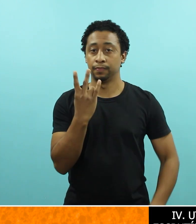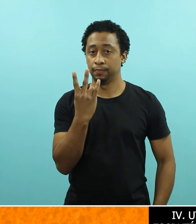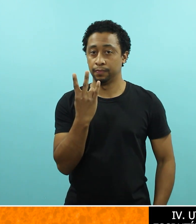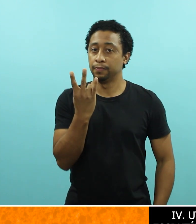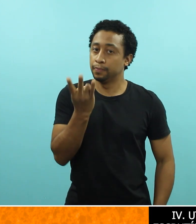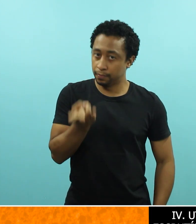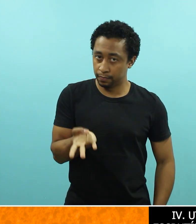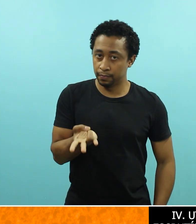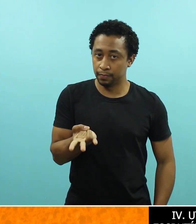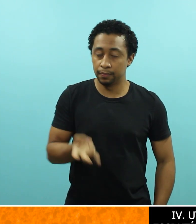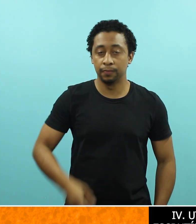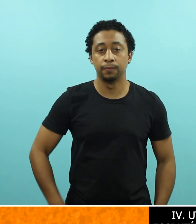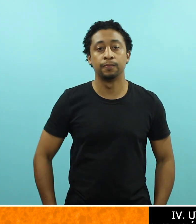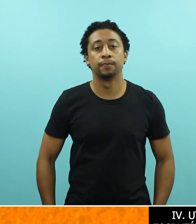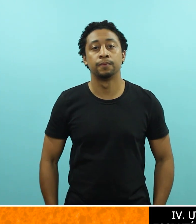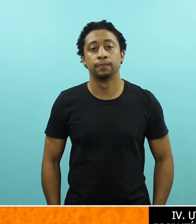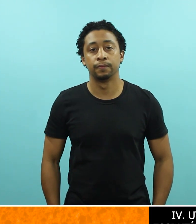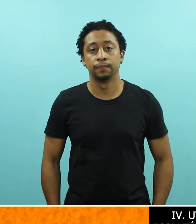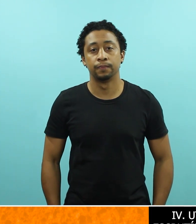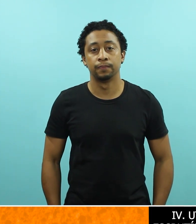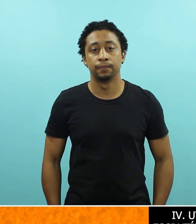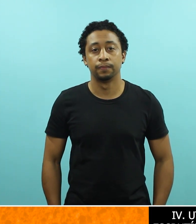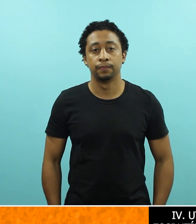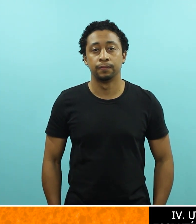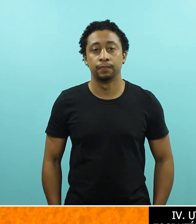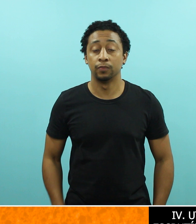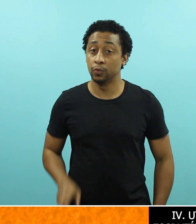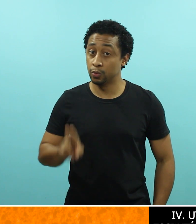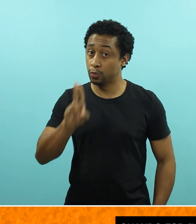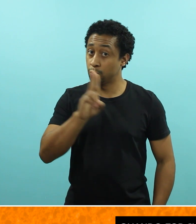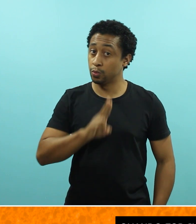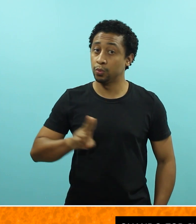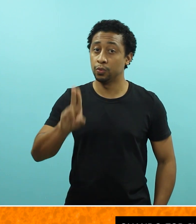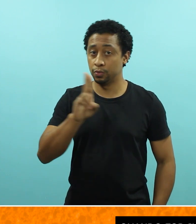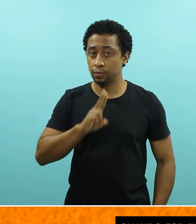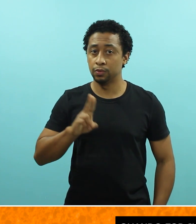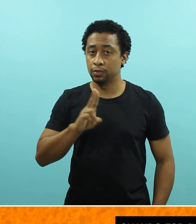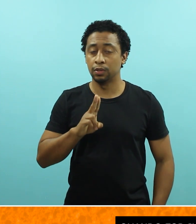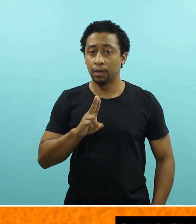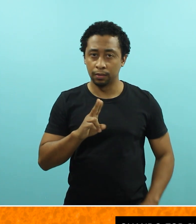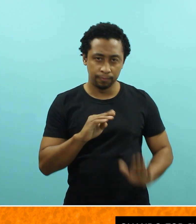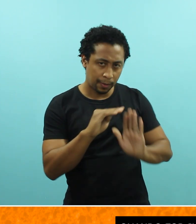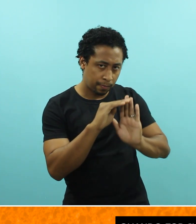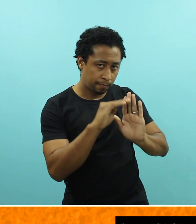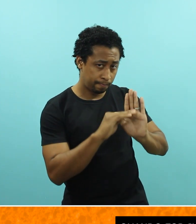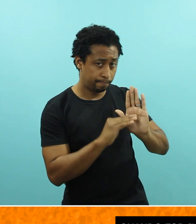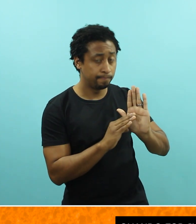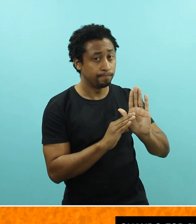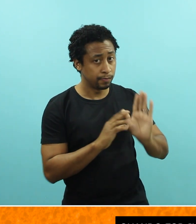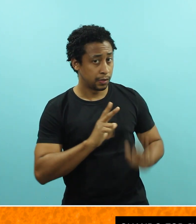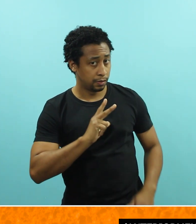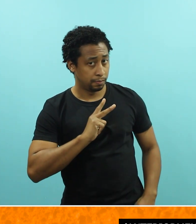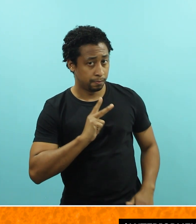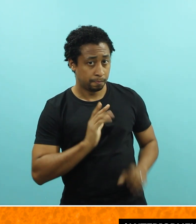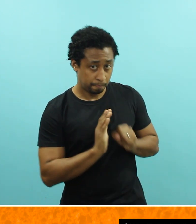4. Utilizar o escrutínio secreto, quando for julgado